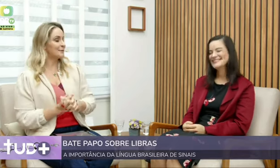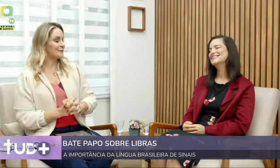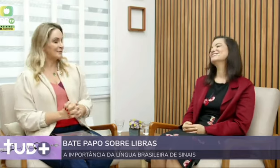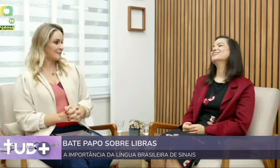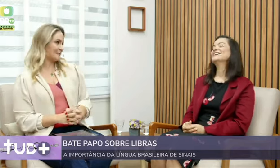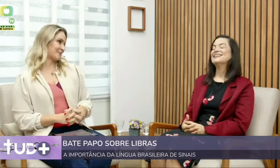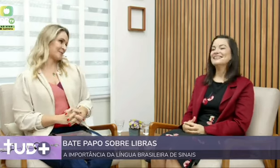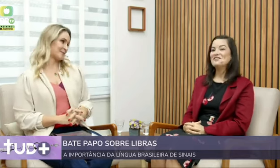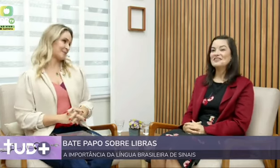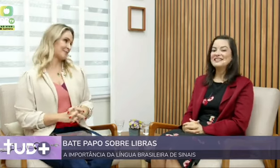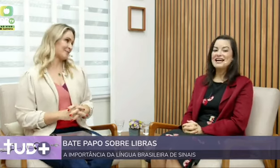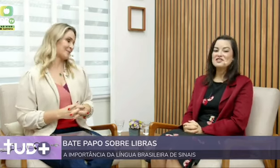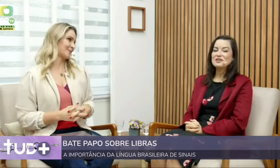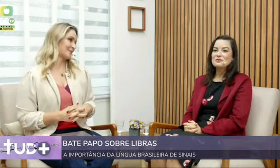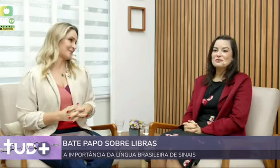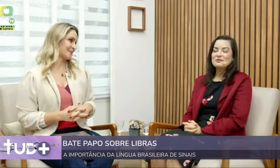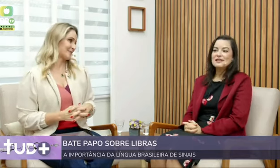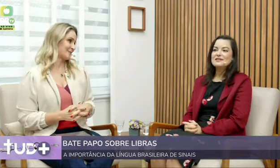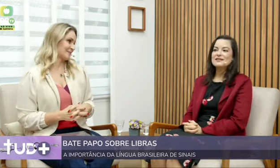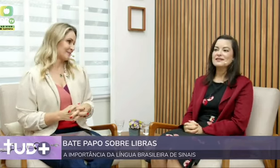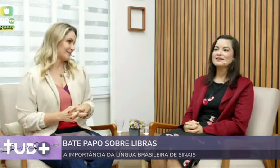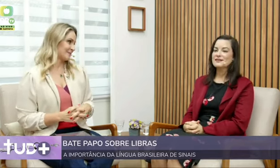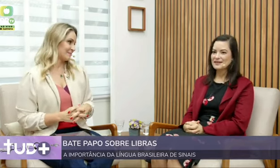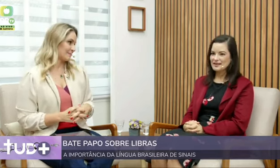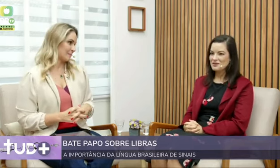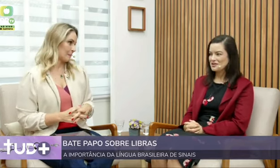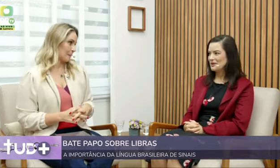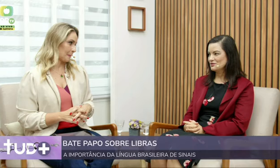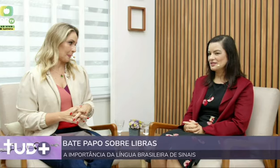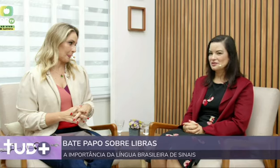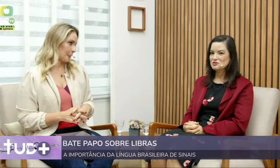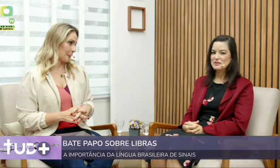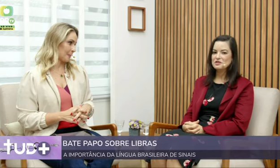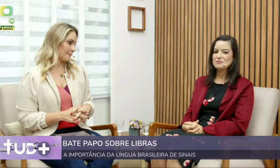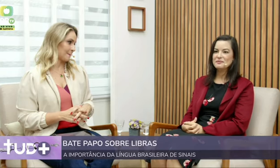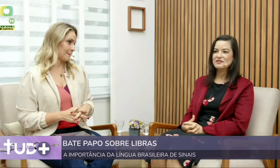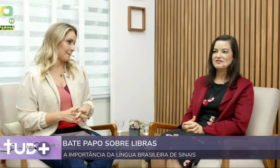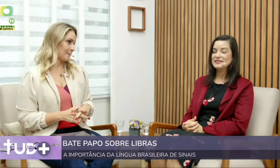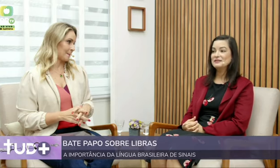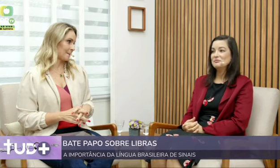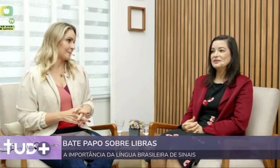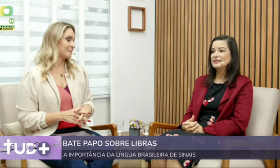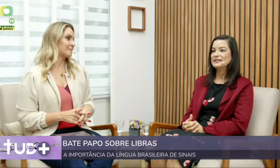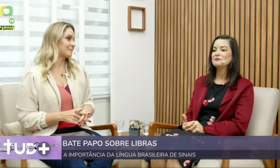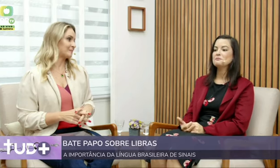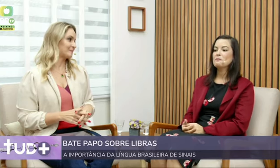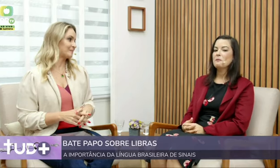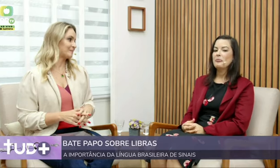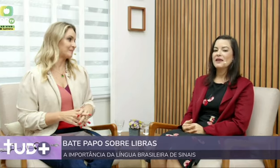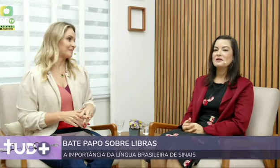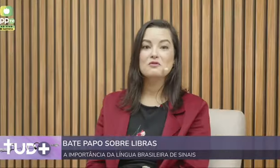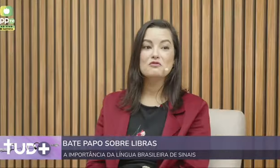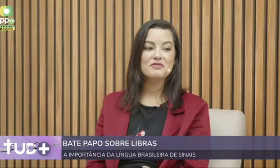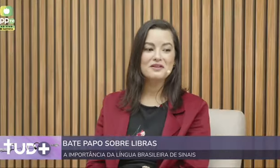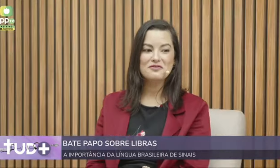missão? Na verdade, eu tenho nítida certeza que é um chamado de Deus mesmo para a minha vida, porque eu ouvi a